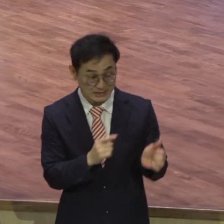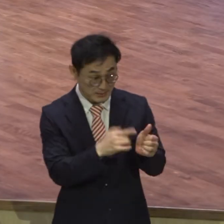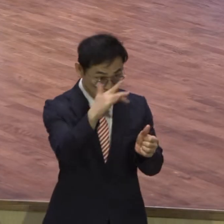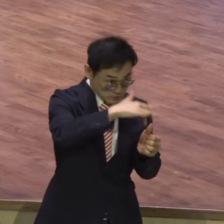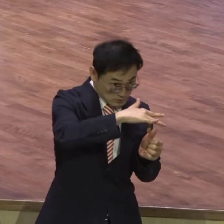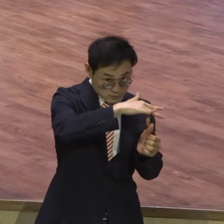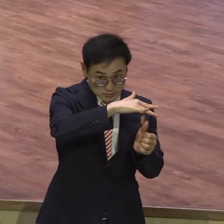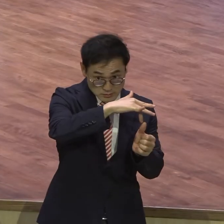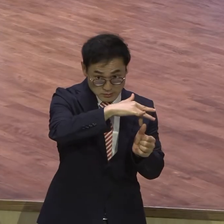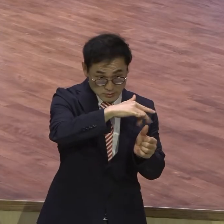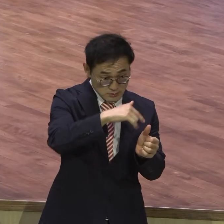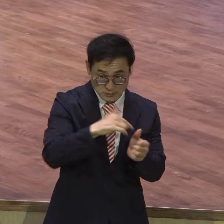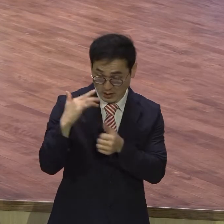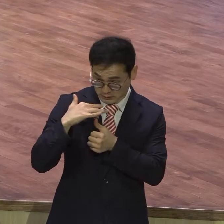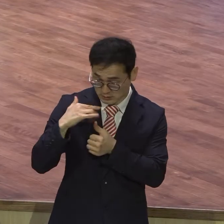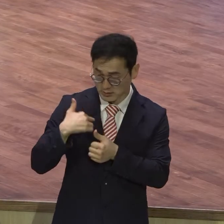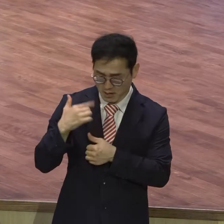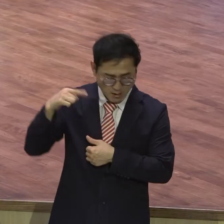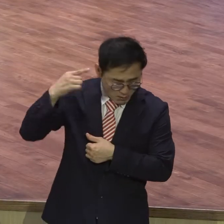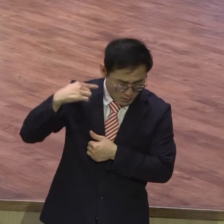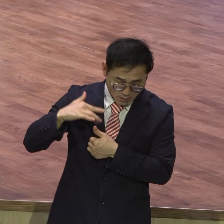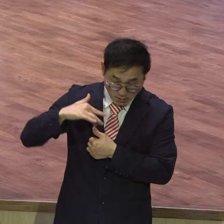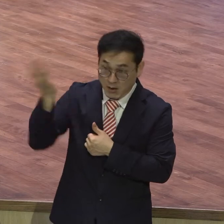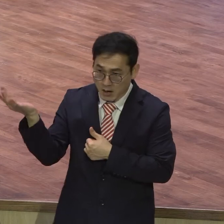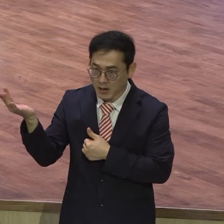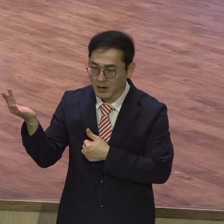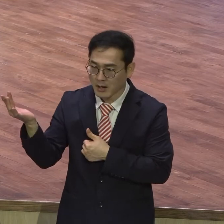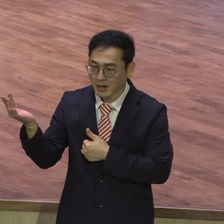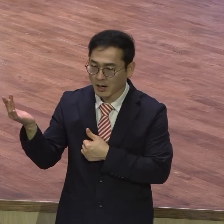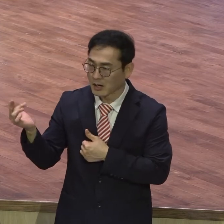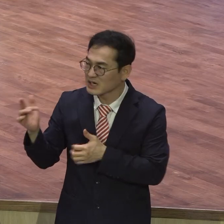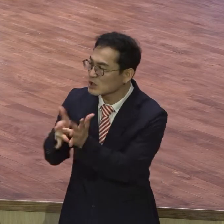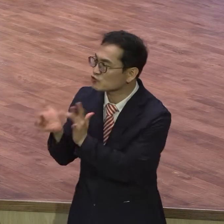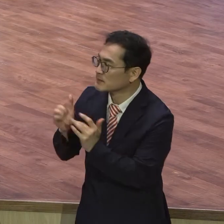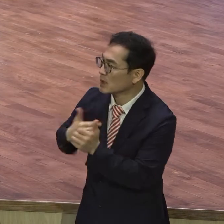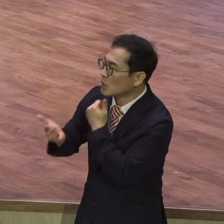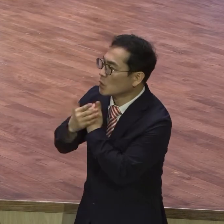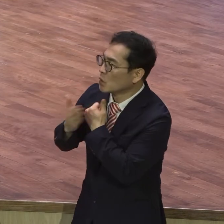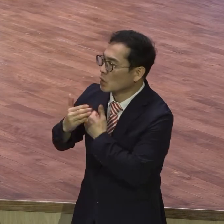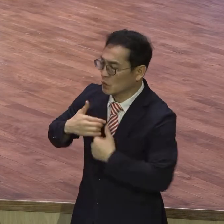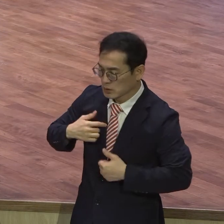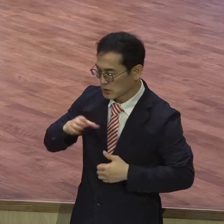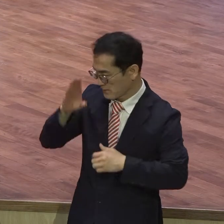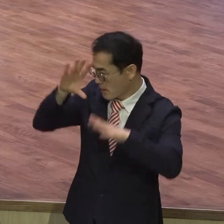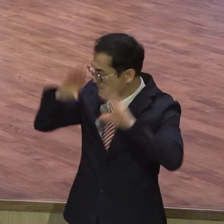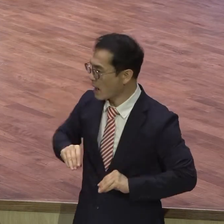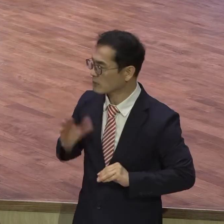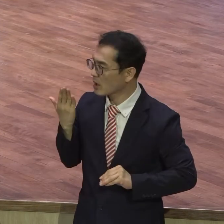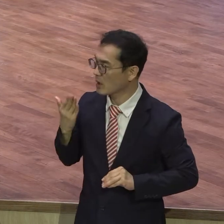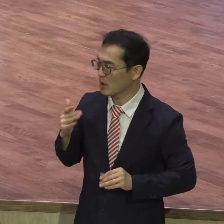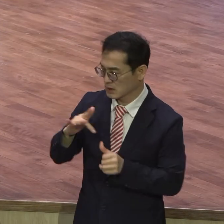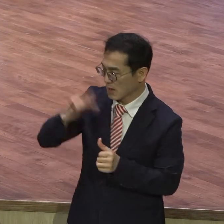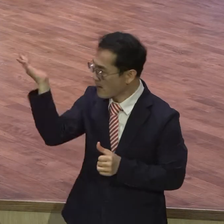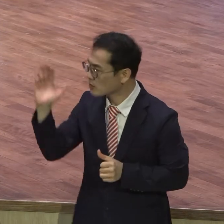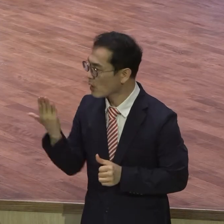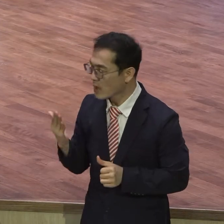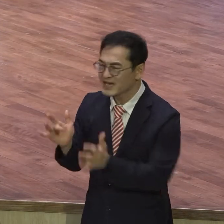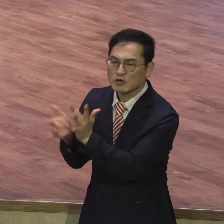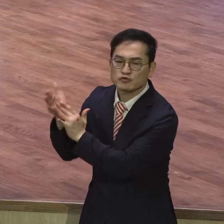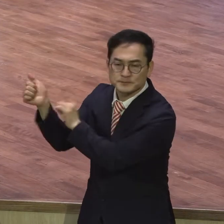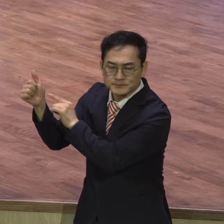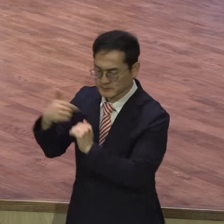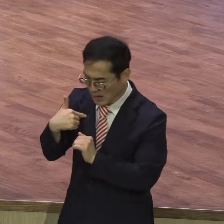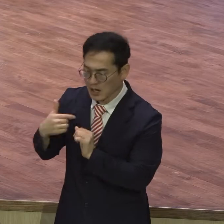얼마나 쉬워요 전투하기가 내가 미스터드 무덤 속에 있던 내 아니냐 근데 이런 치유받았다 누가 예수님이 치유했다 예수